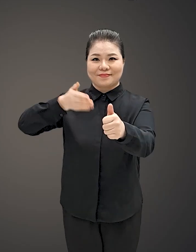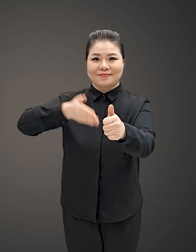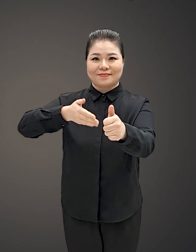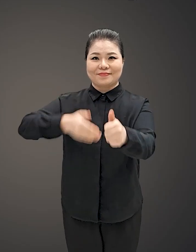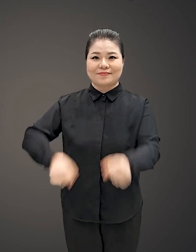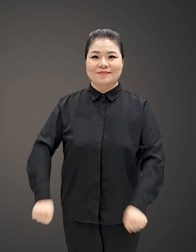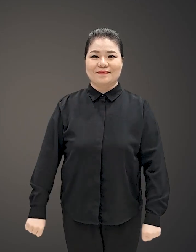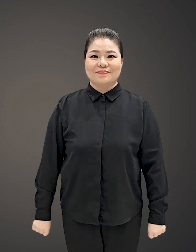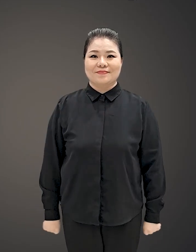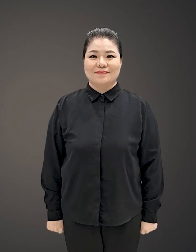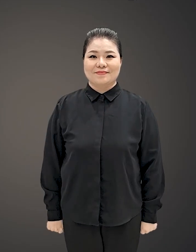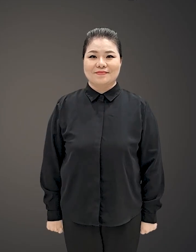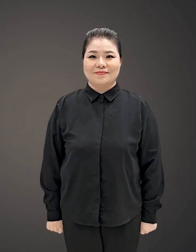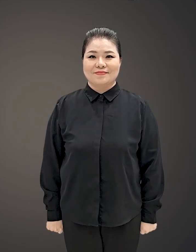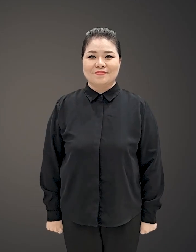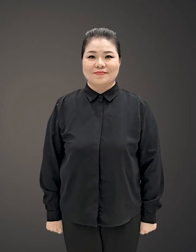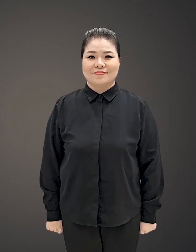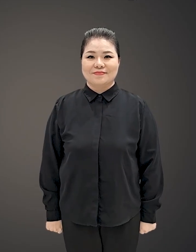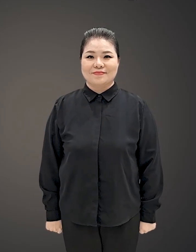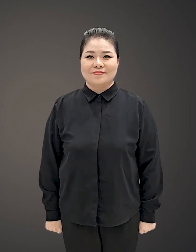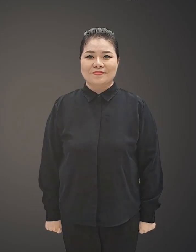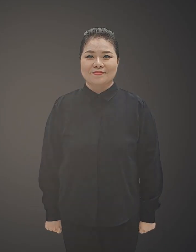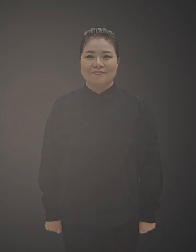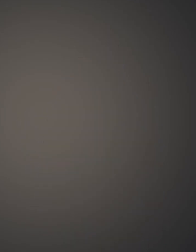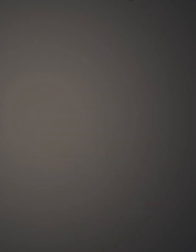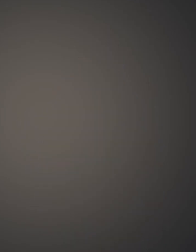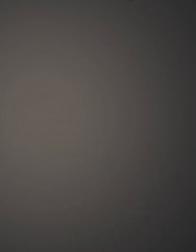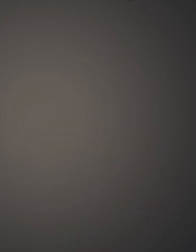쉬나르. 출판사 황금시간.